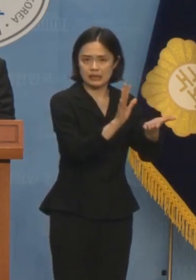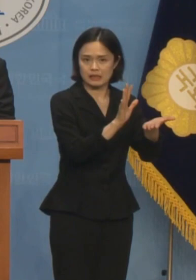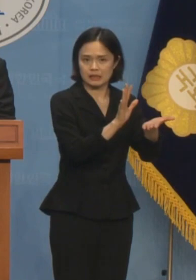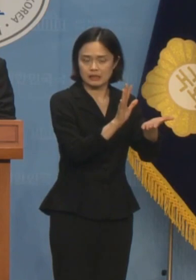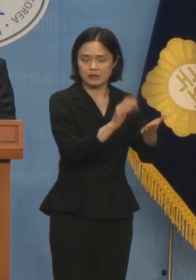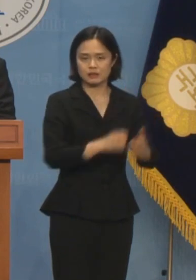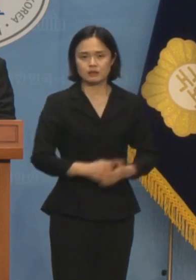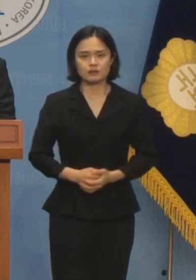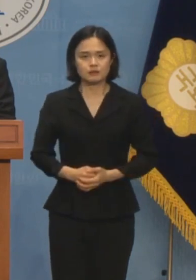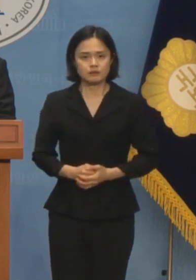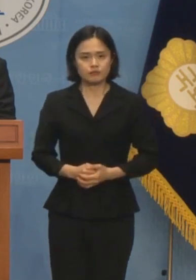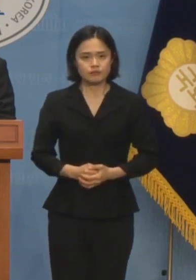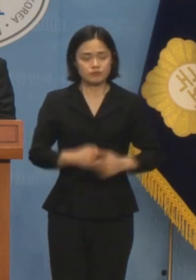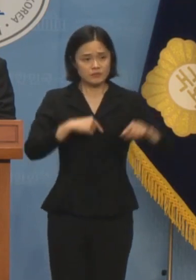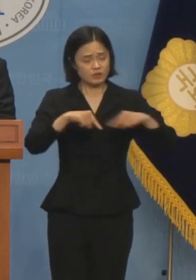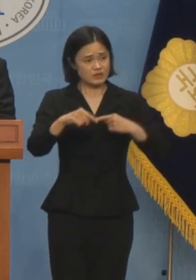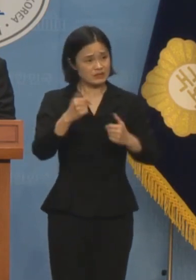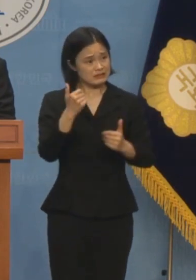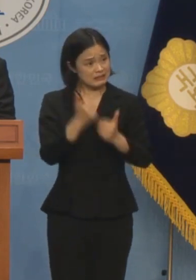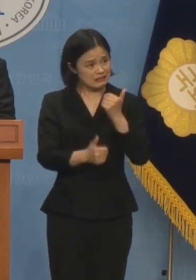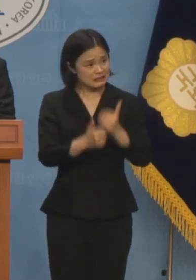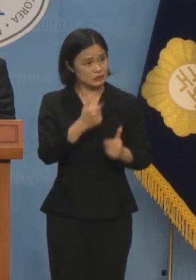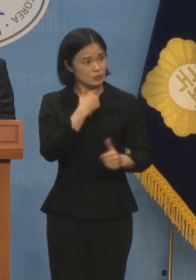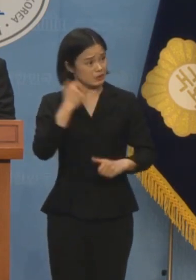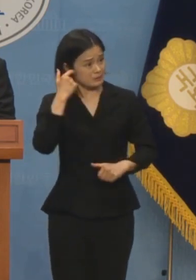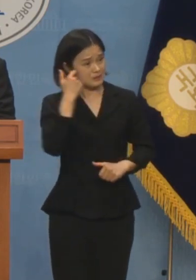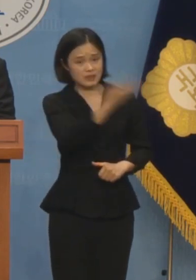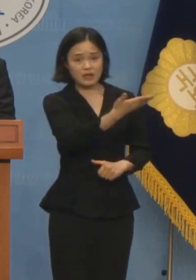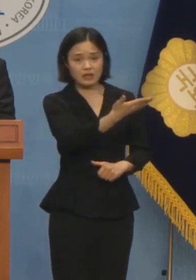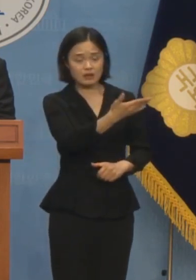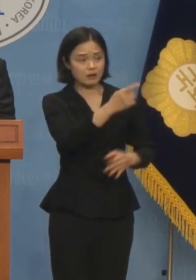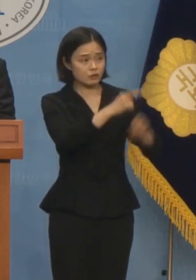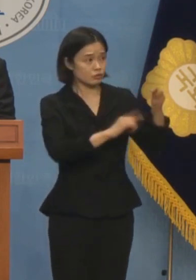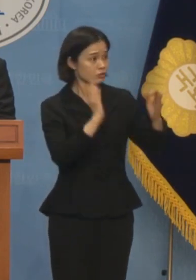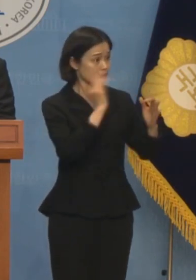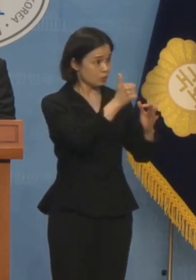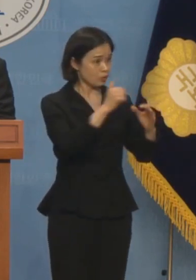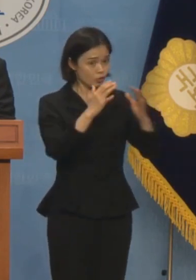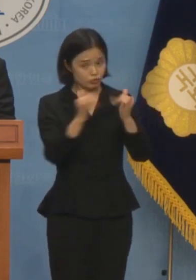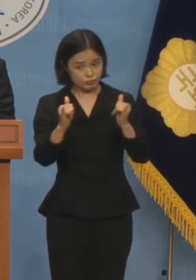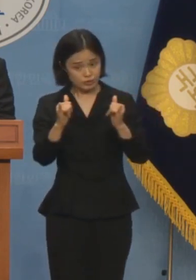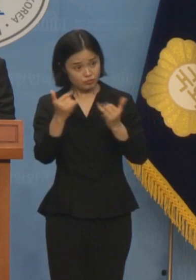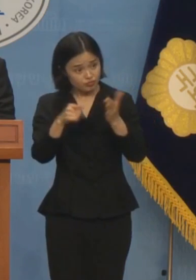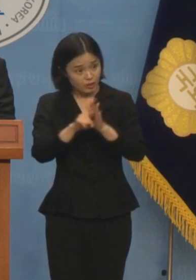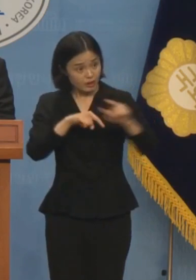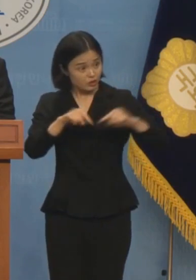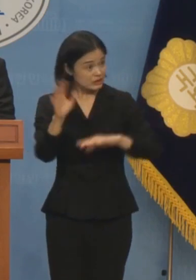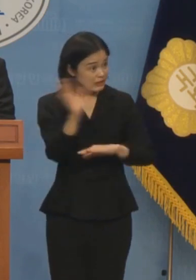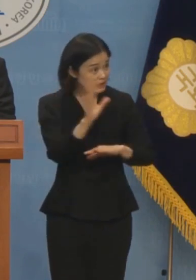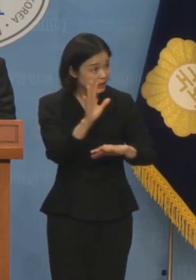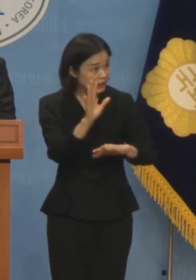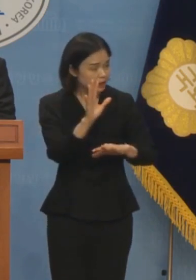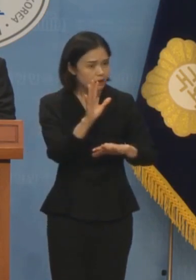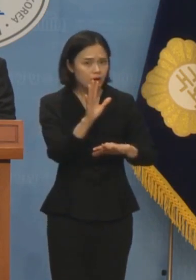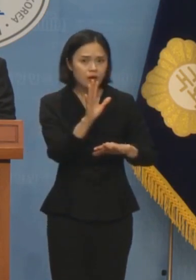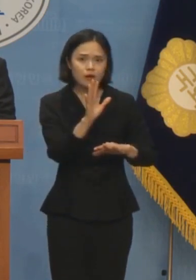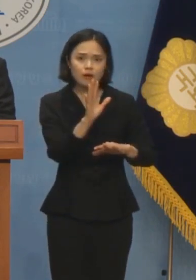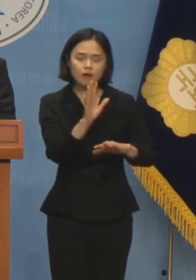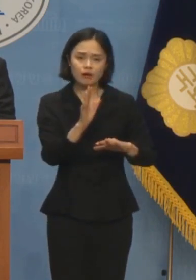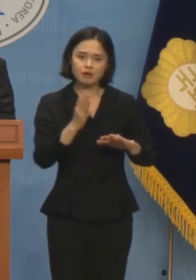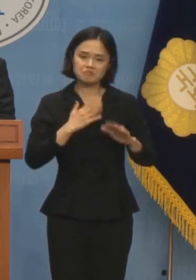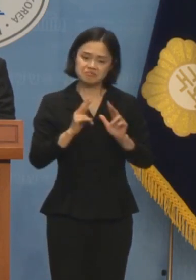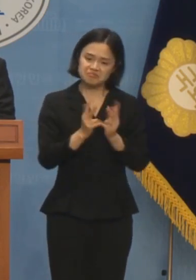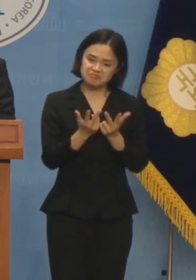말입니까 그렇다면 윤석 대통령은 대체 누구를 위한 정치를 하고 있습니까 본인과